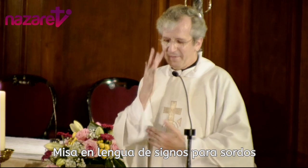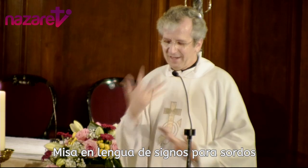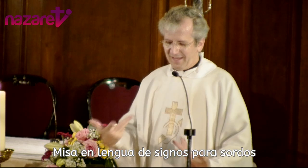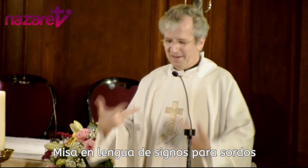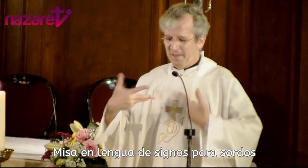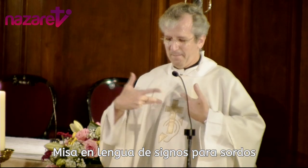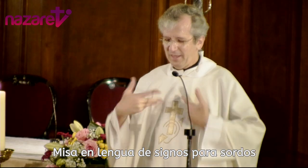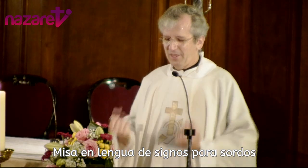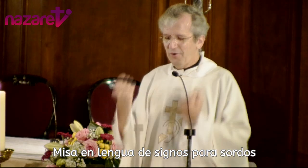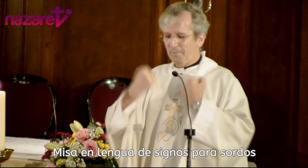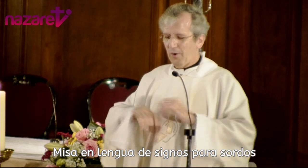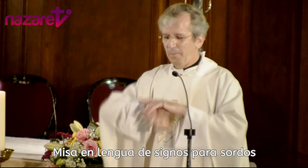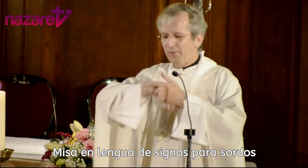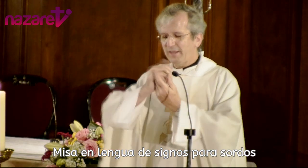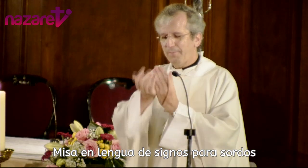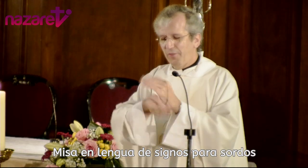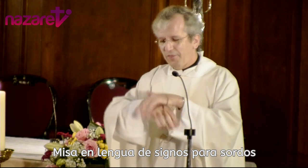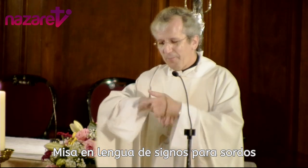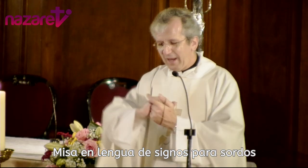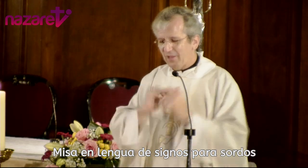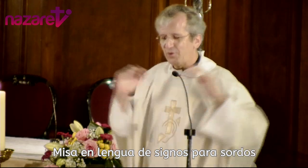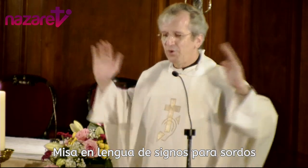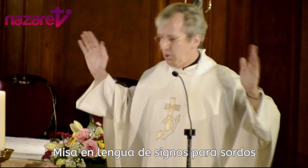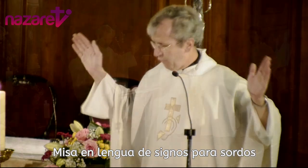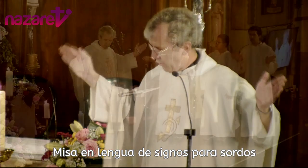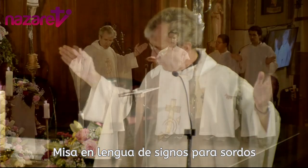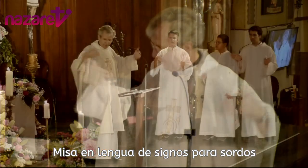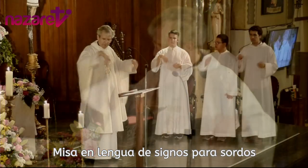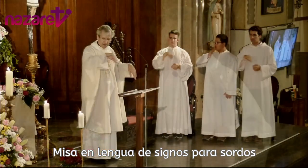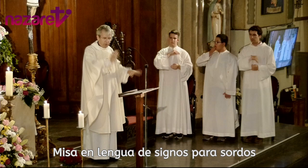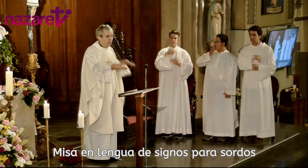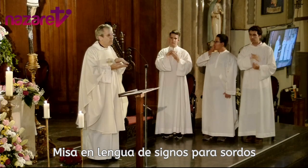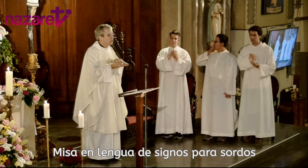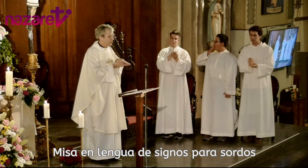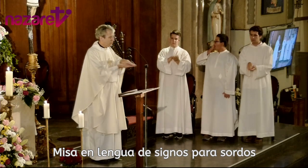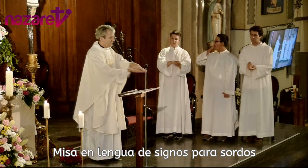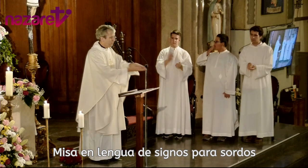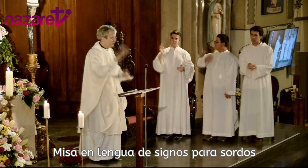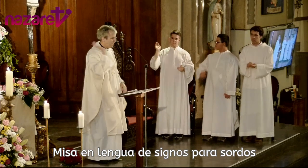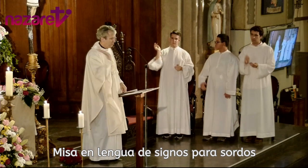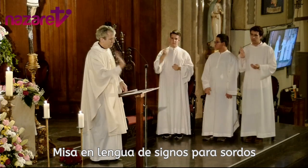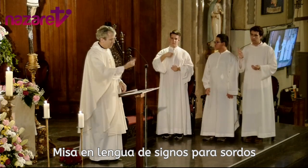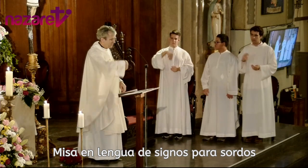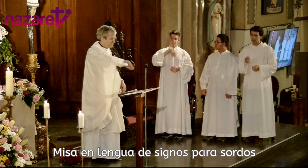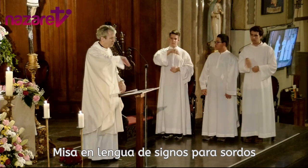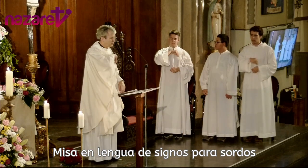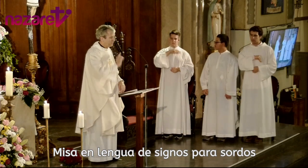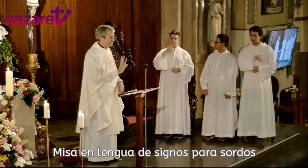Virgen, padeció bajo el poder de Poncio Pilato, fue crucificado, muerto y sepultado, descendió a los